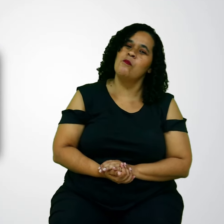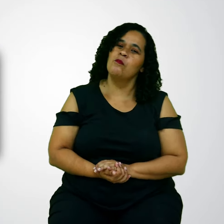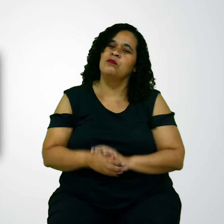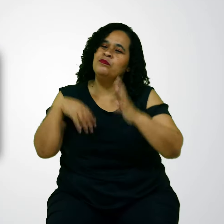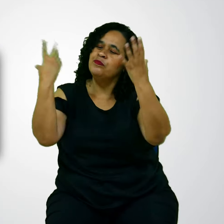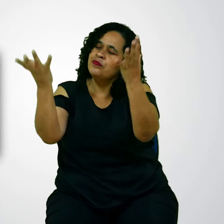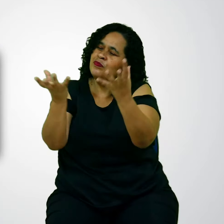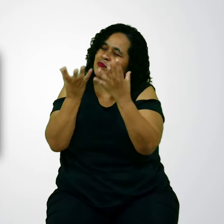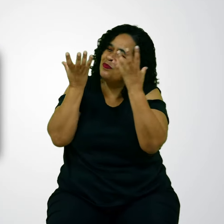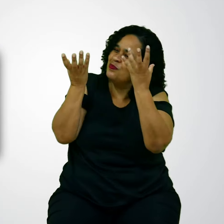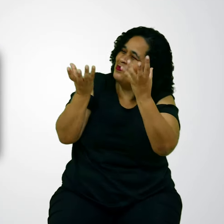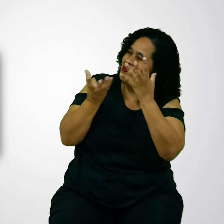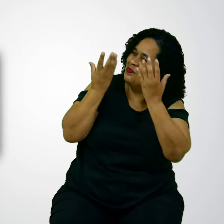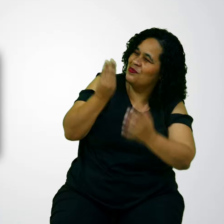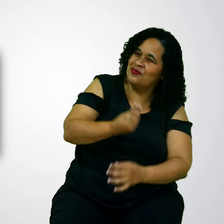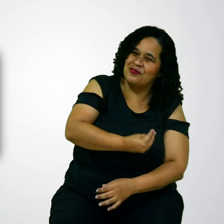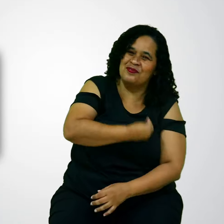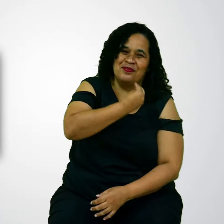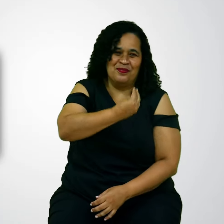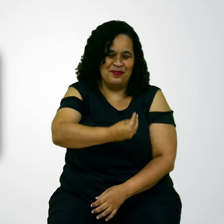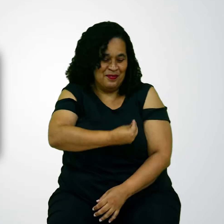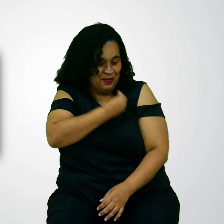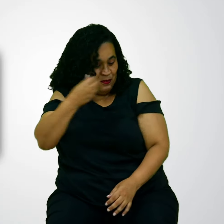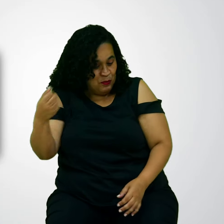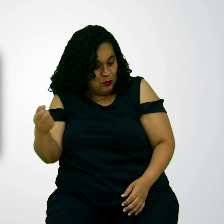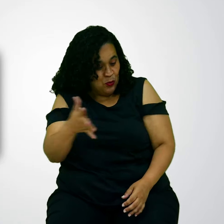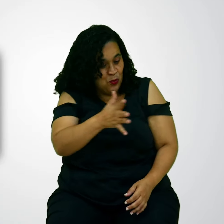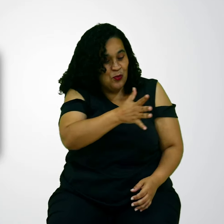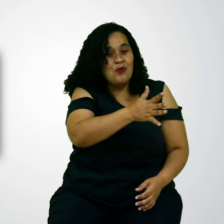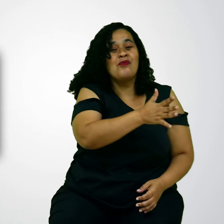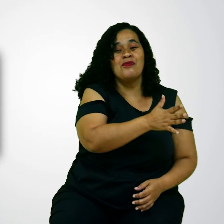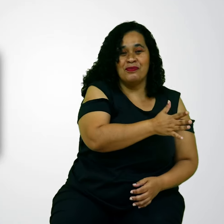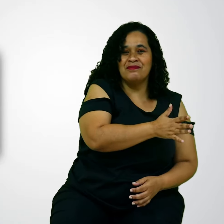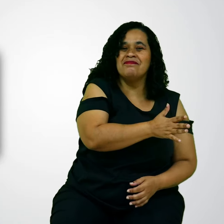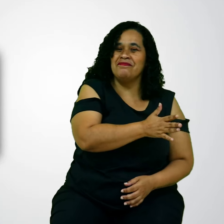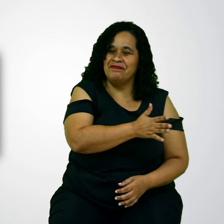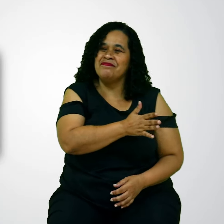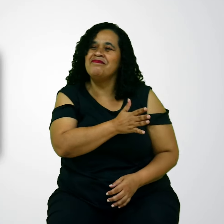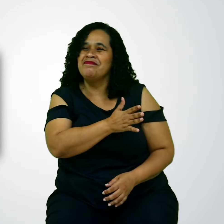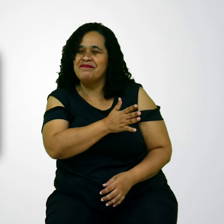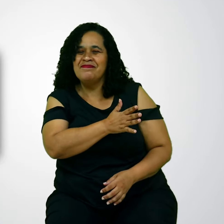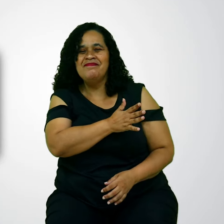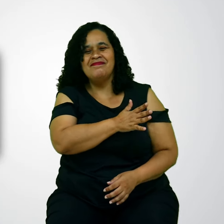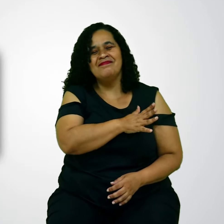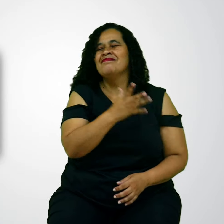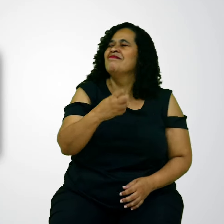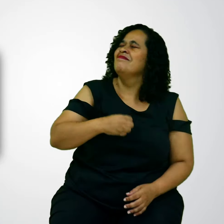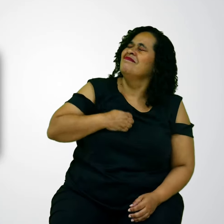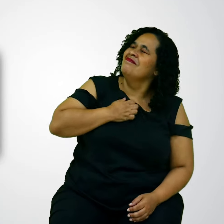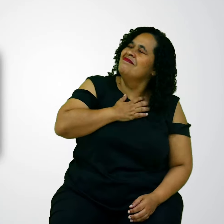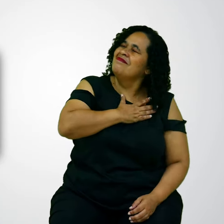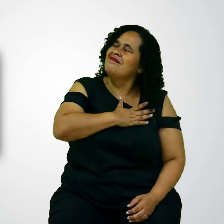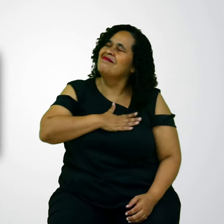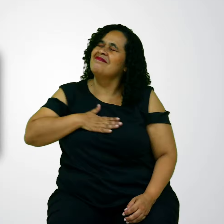Viver a nova vida que encontrei em